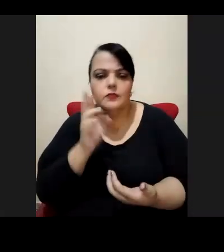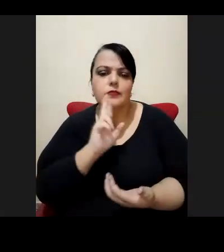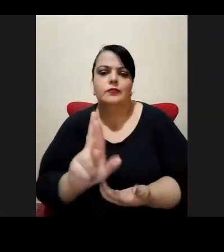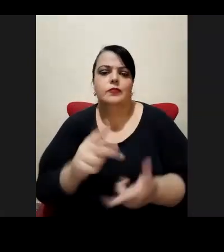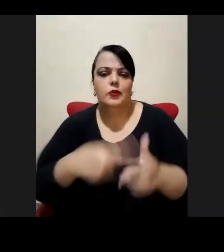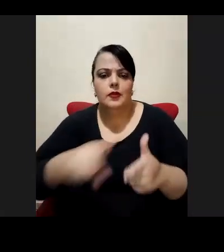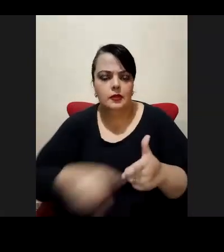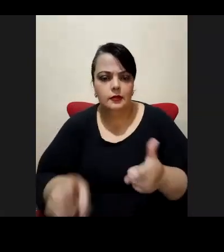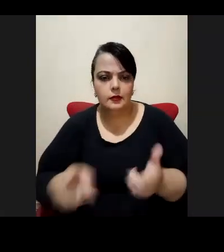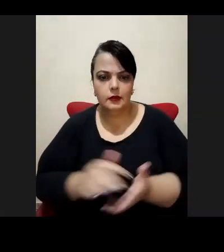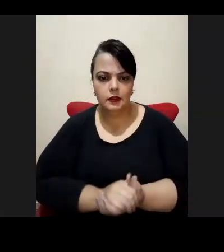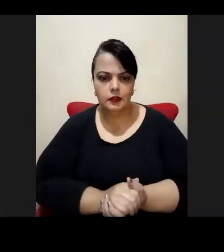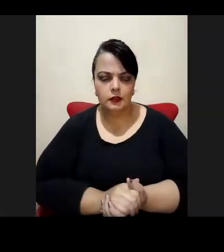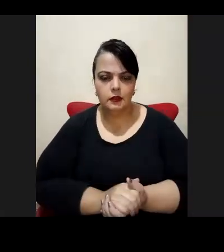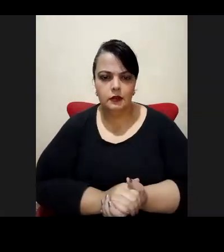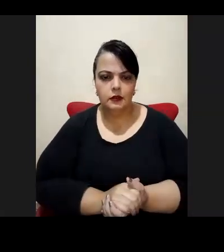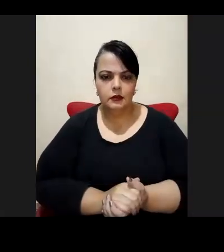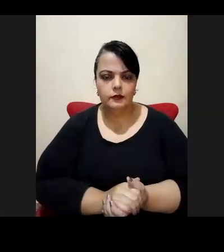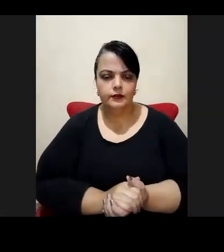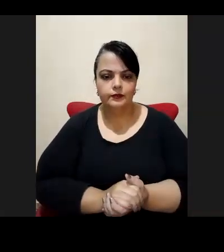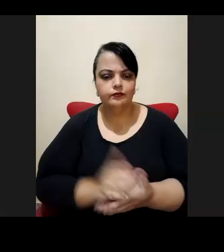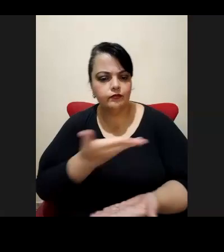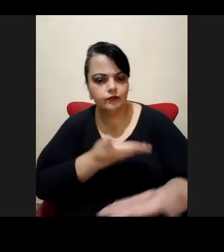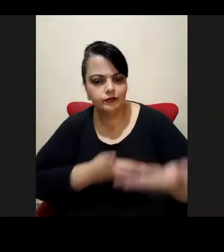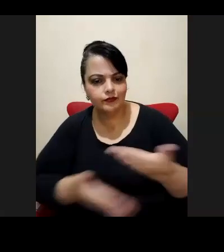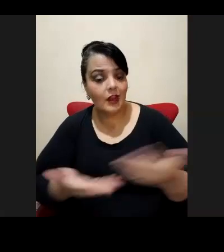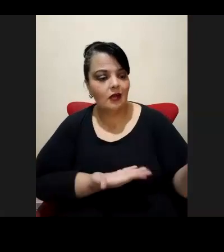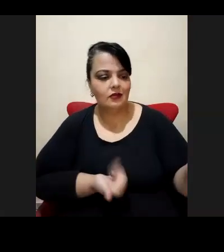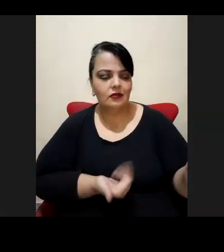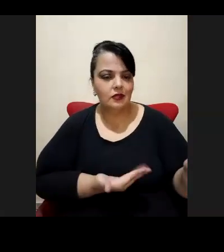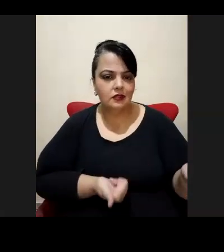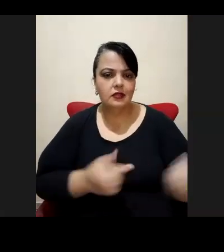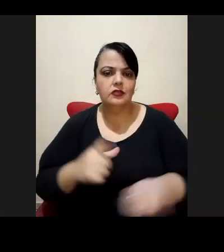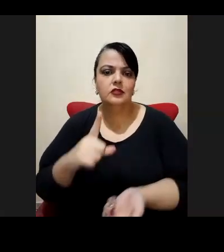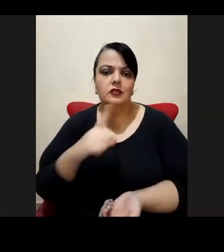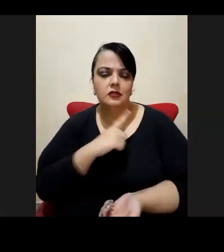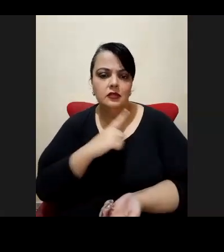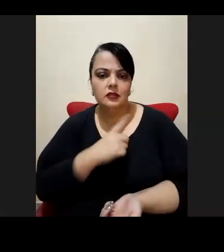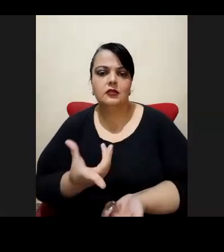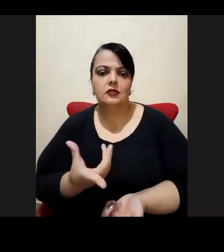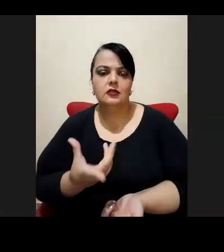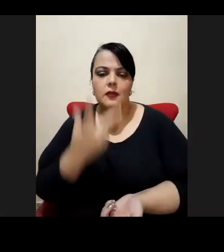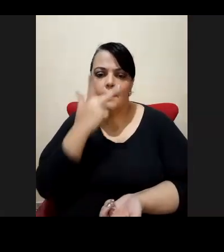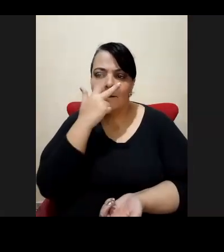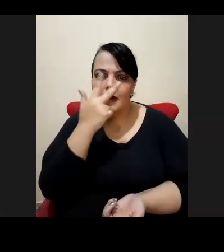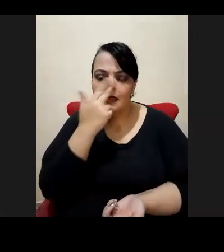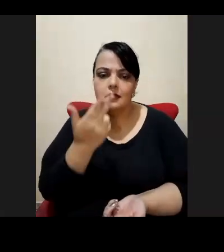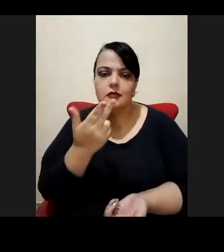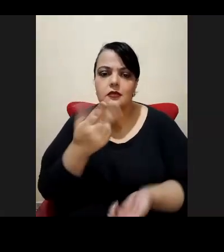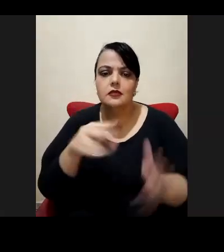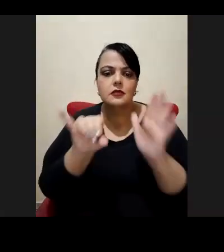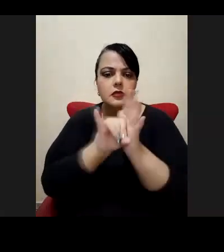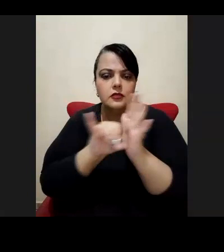do que fazê-lo por nós mesmos, né? Porque o adolescente também poderá ter a sua